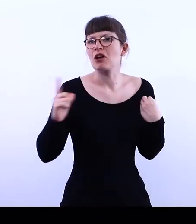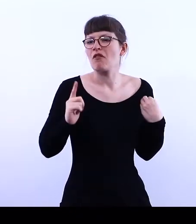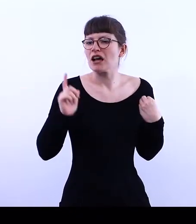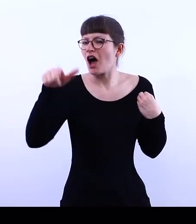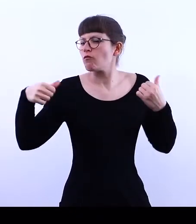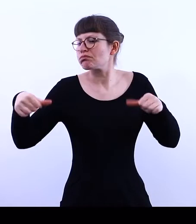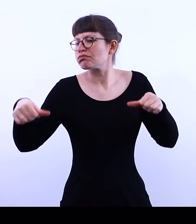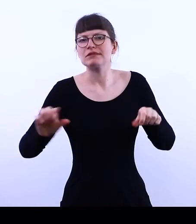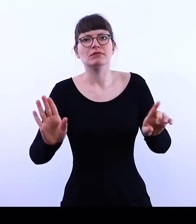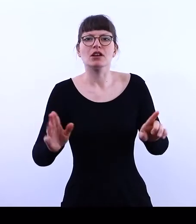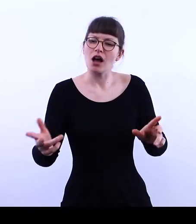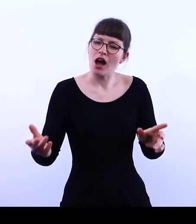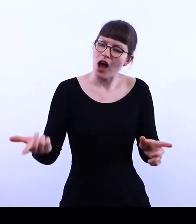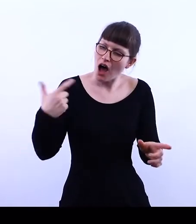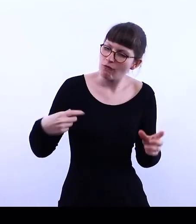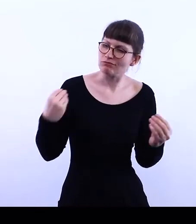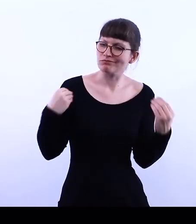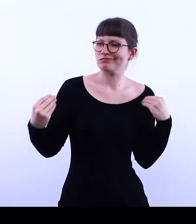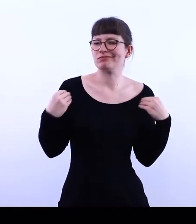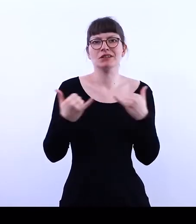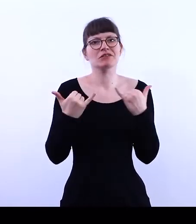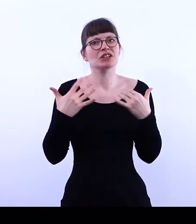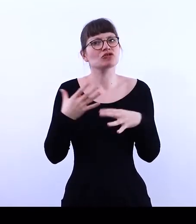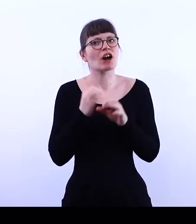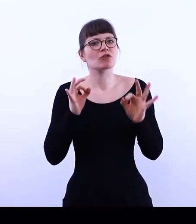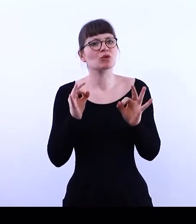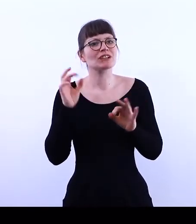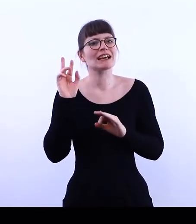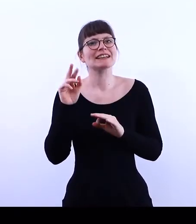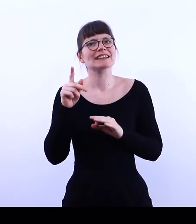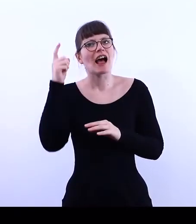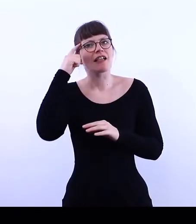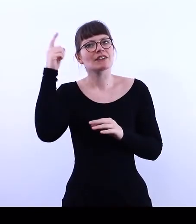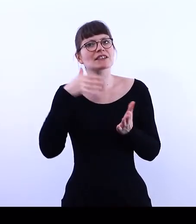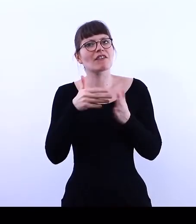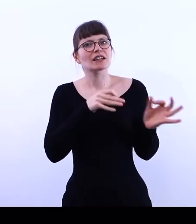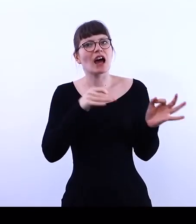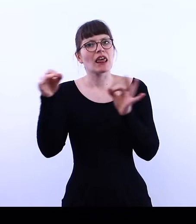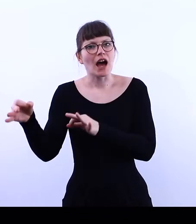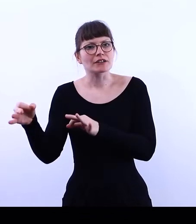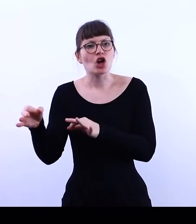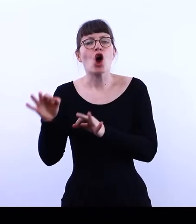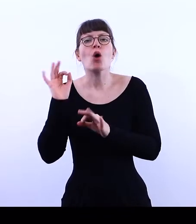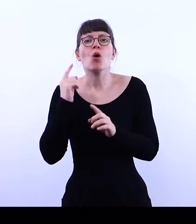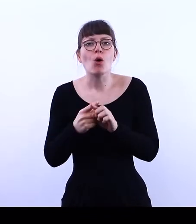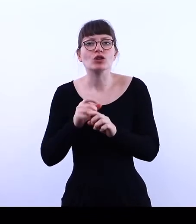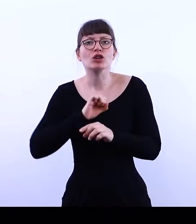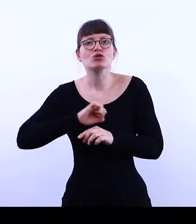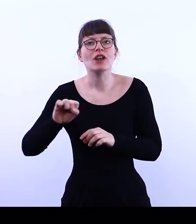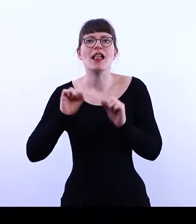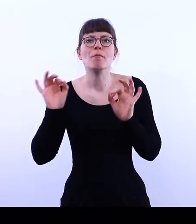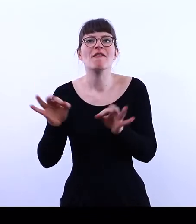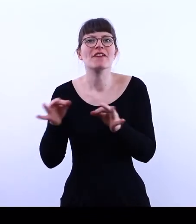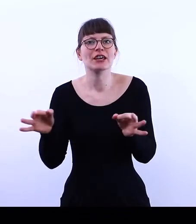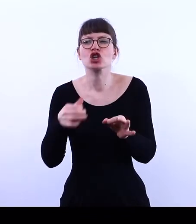bestimmen. Wie schaffen wir es gut, Digitalwissen weiterzuleiten und schnelle Befähigung junger Leute? Wie